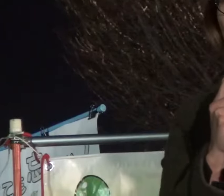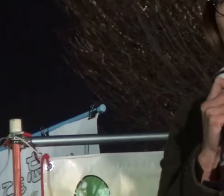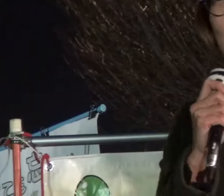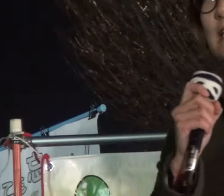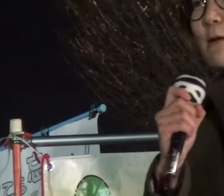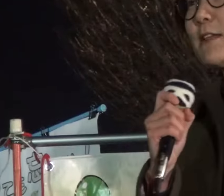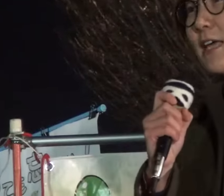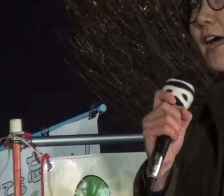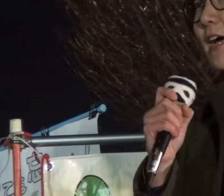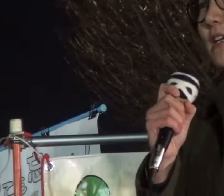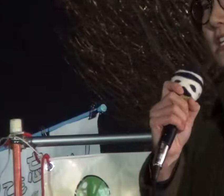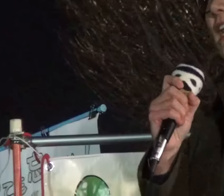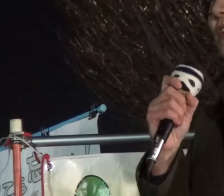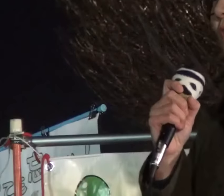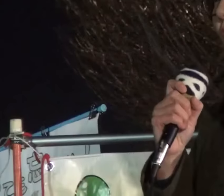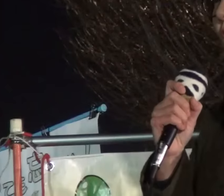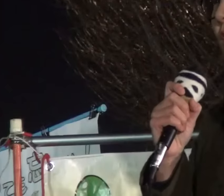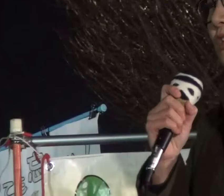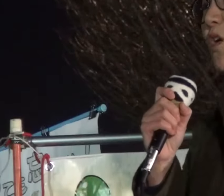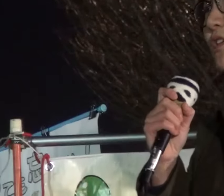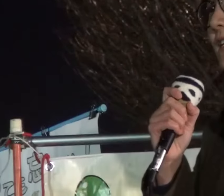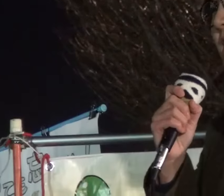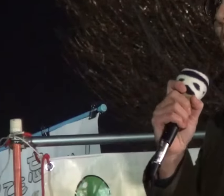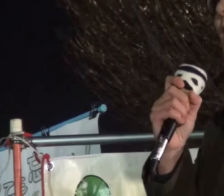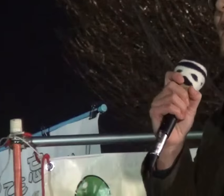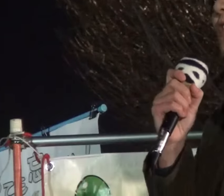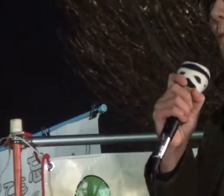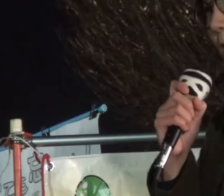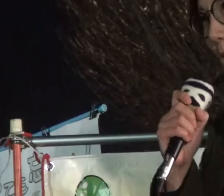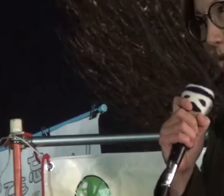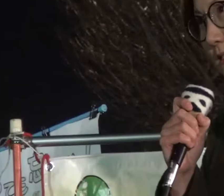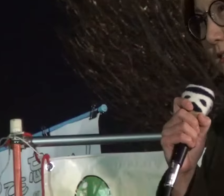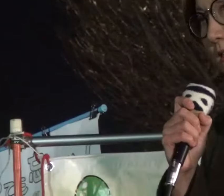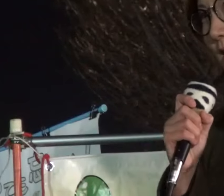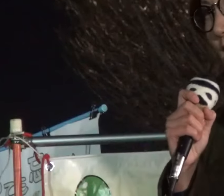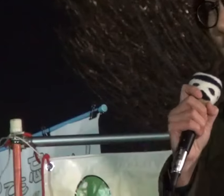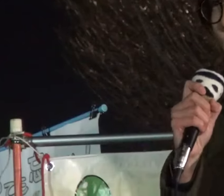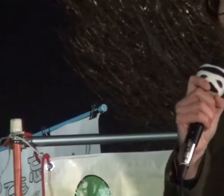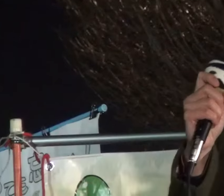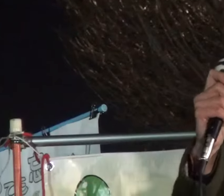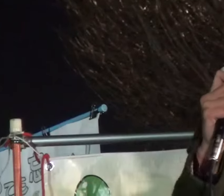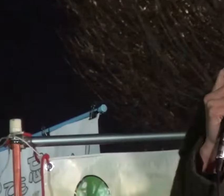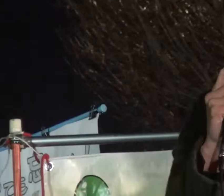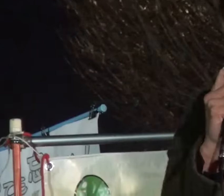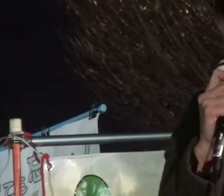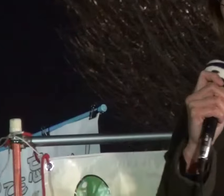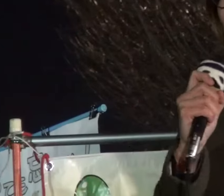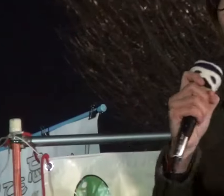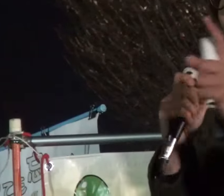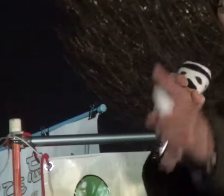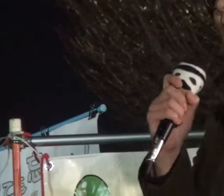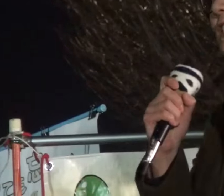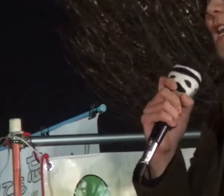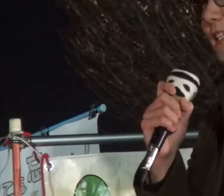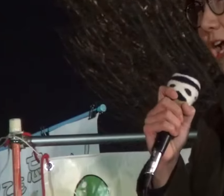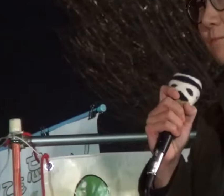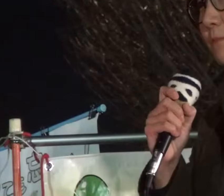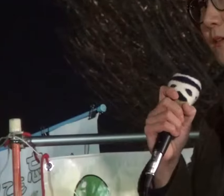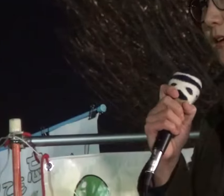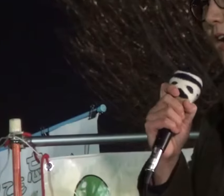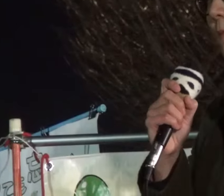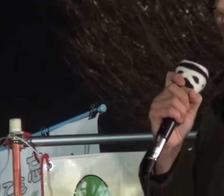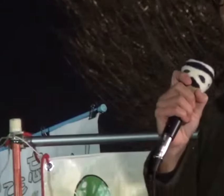私は改めて怒りを記憶に刻みたいと思います。昨年国会開きもしない